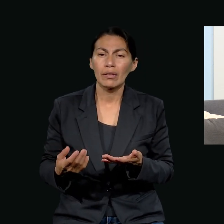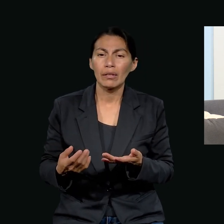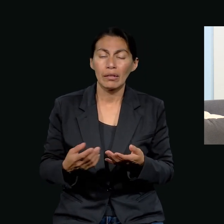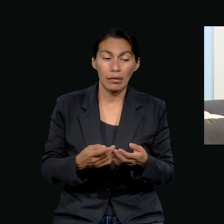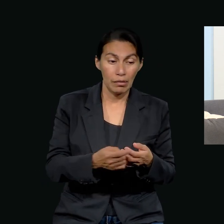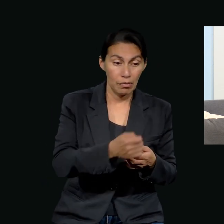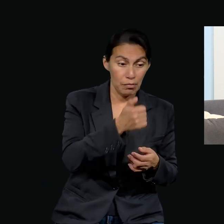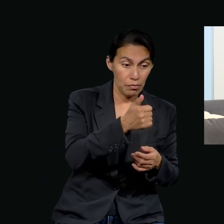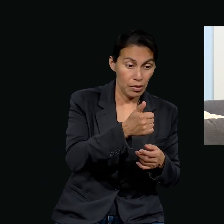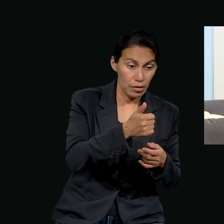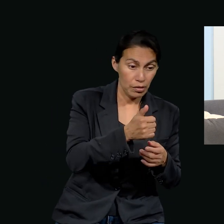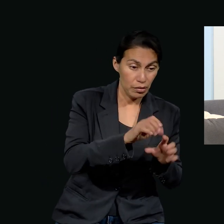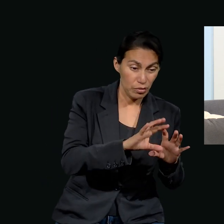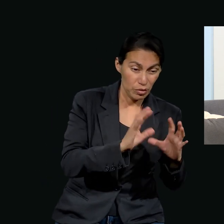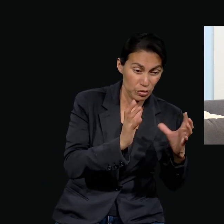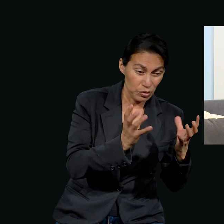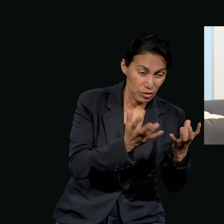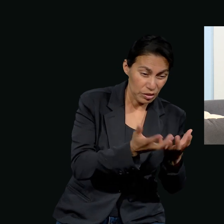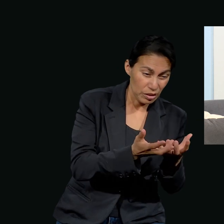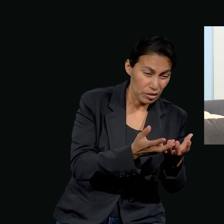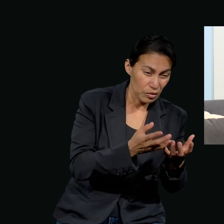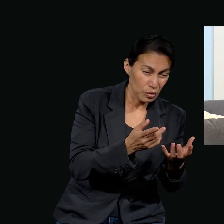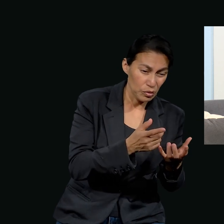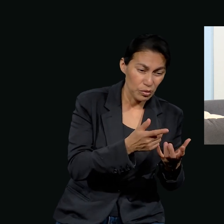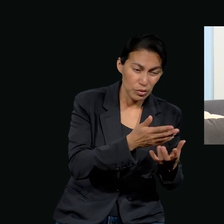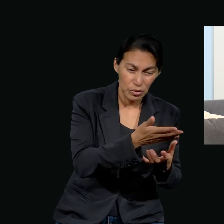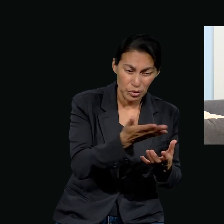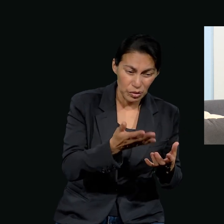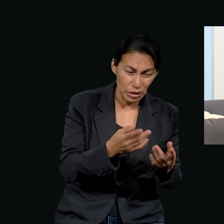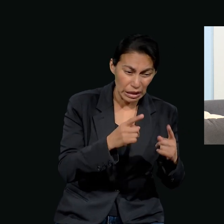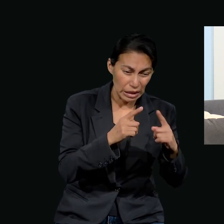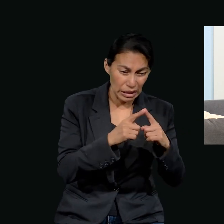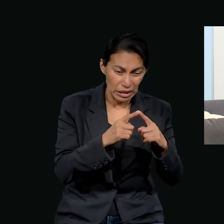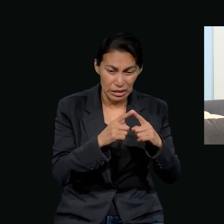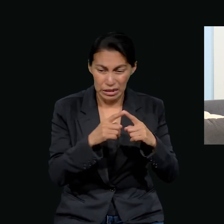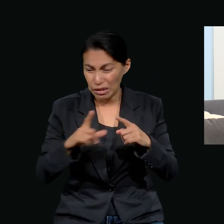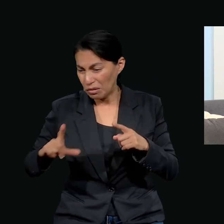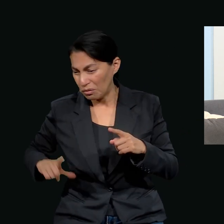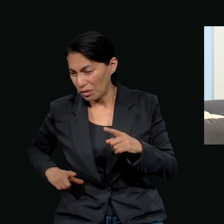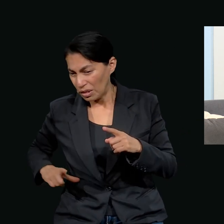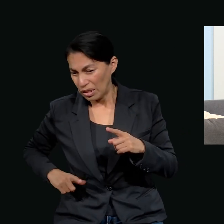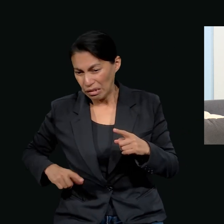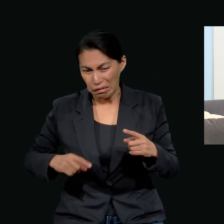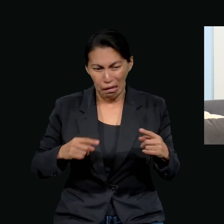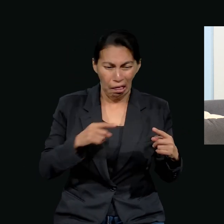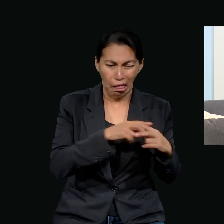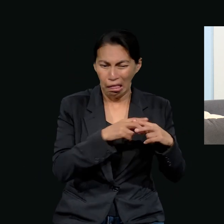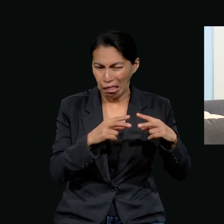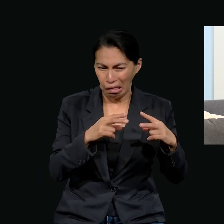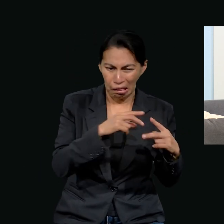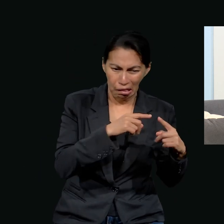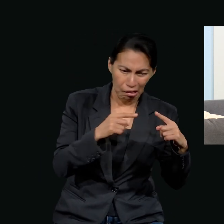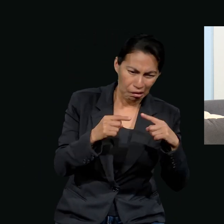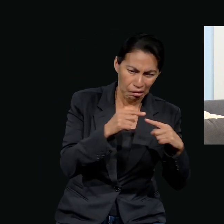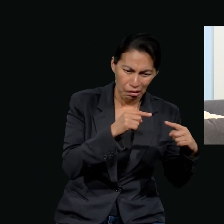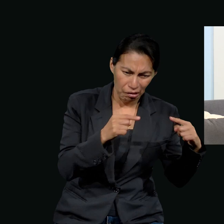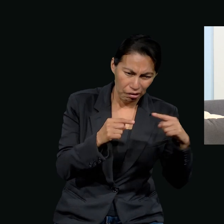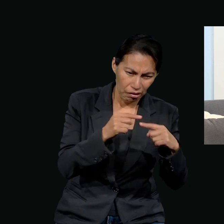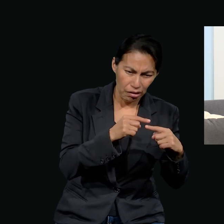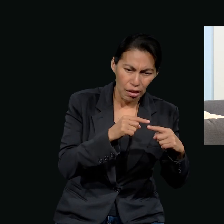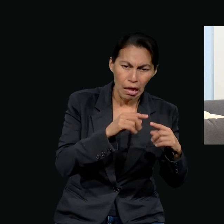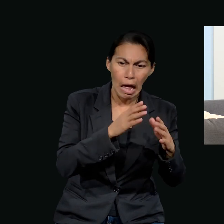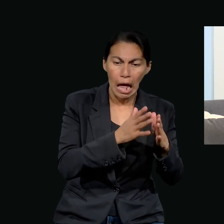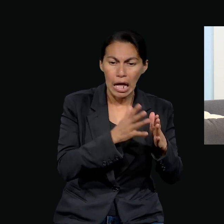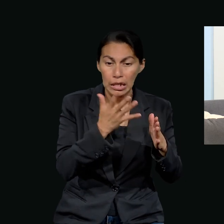Después del primer congreso del Partido Comunista, pues las relaciones entre la iglesia y el gobierno empezaron a mejorar. Hubo